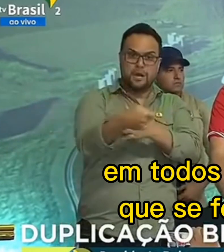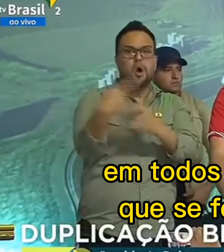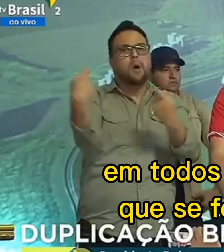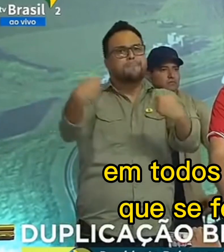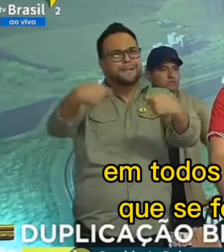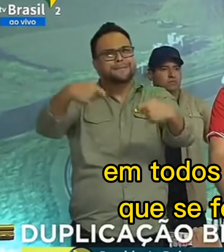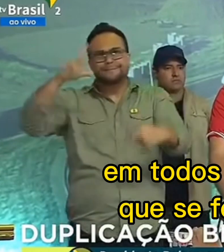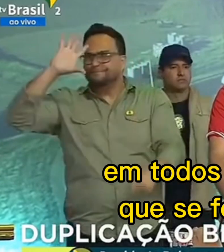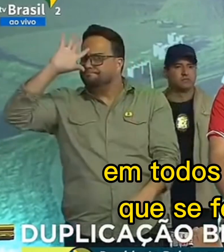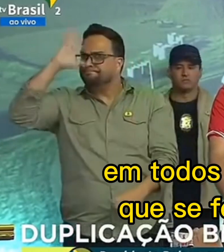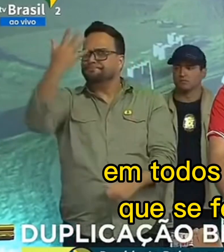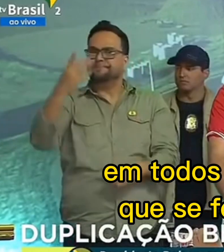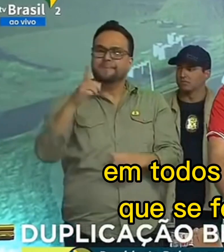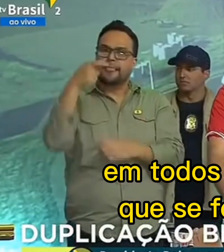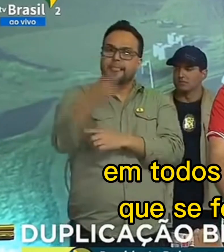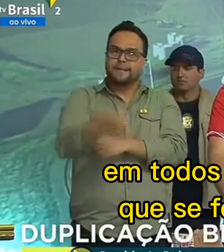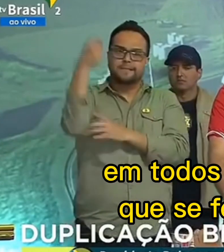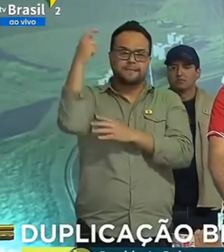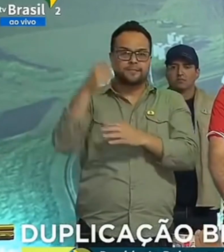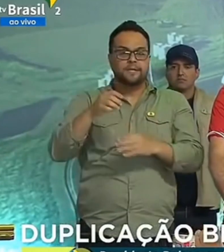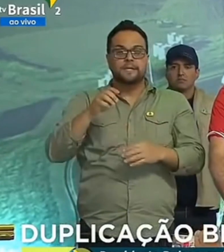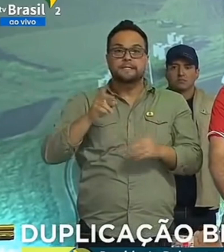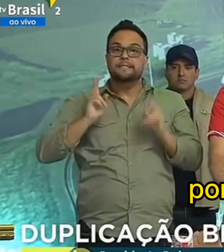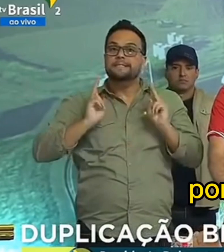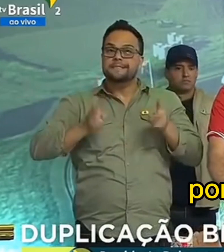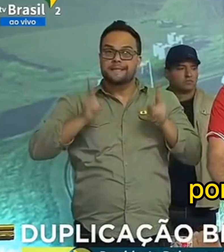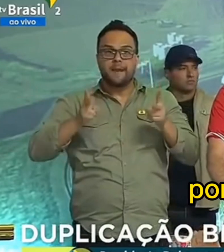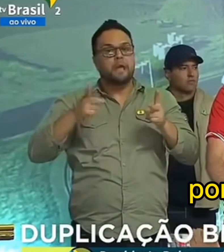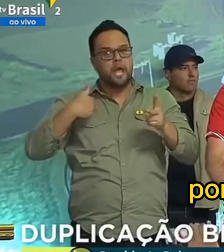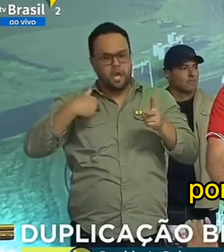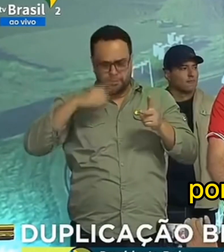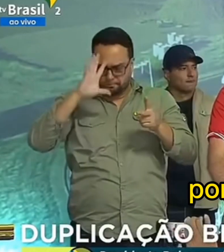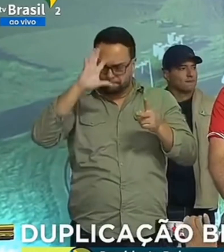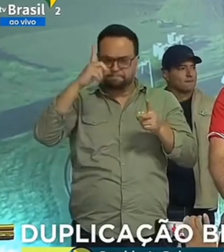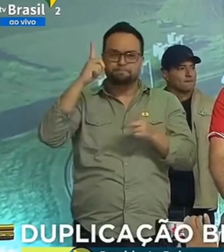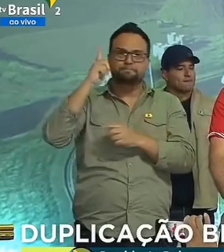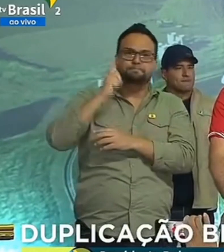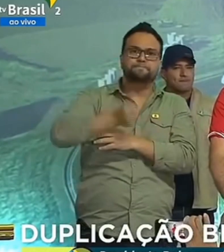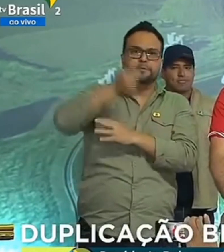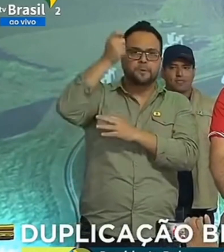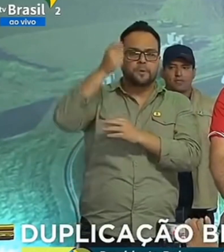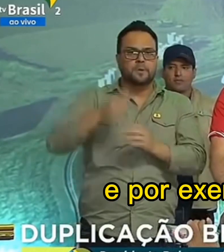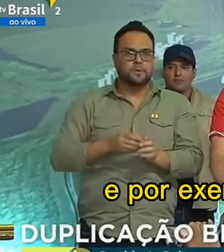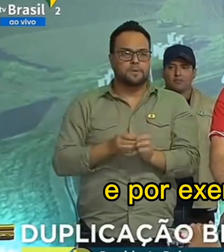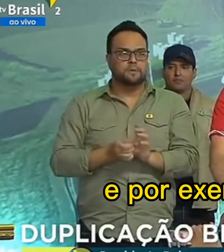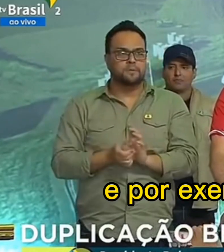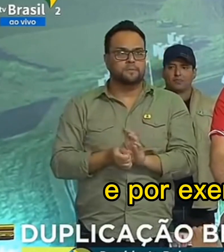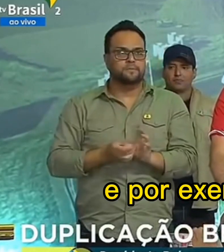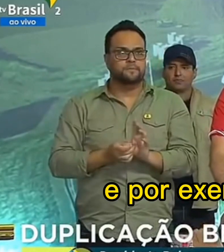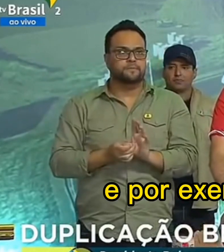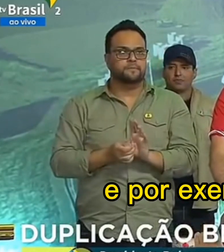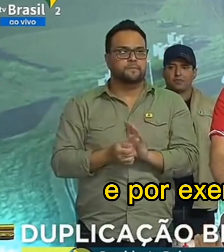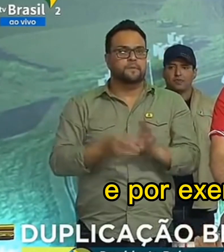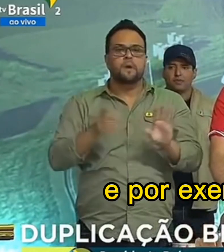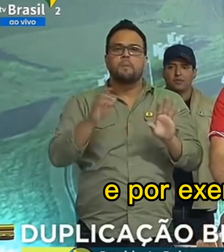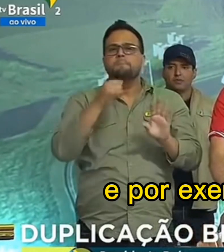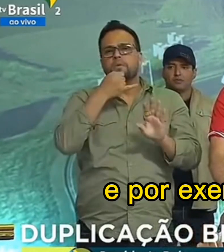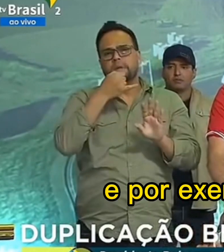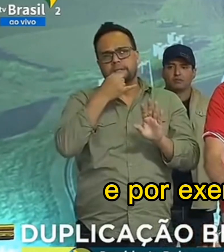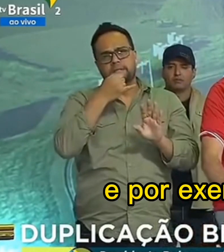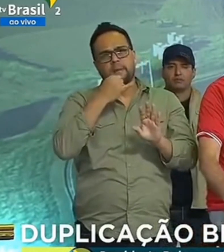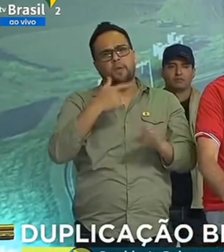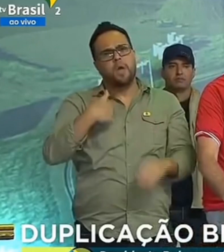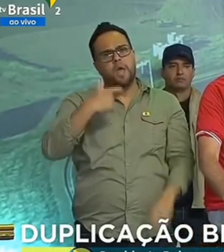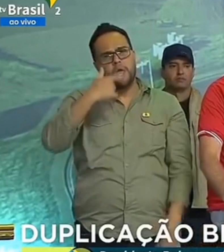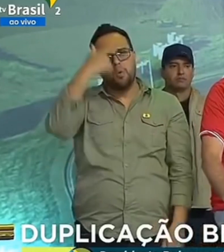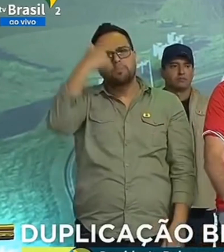em todos os momentos que se fez necessário, por gestos. E, por exemplo, eu